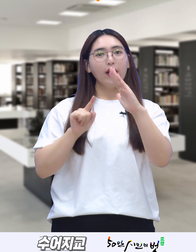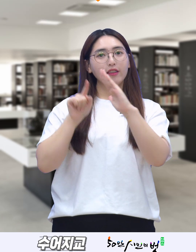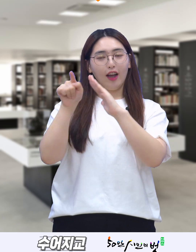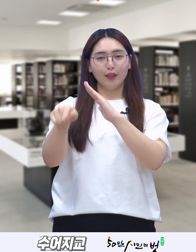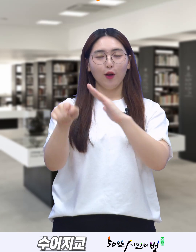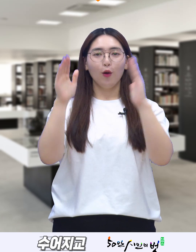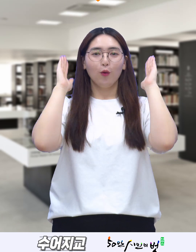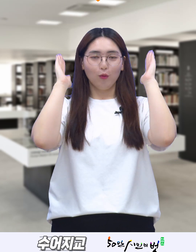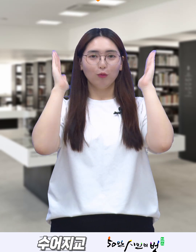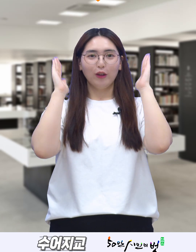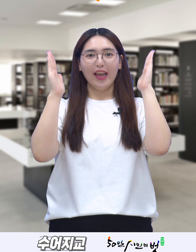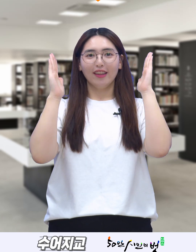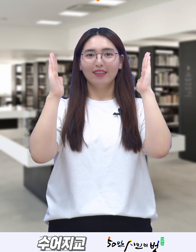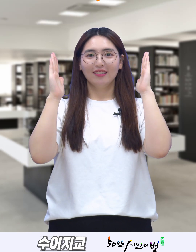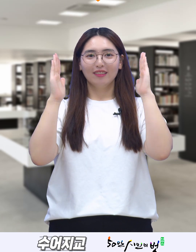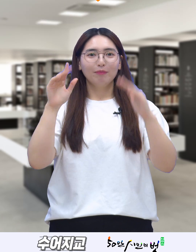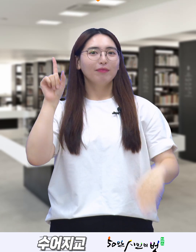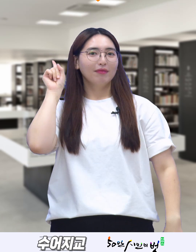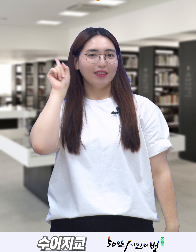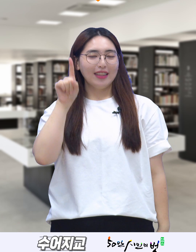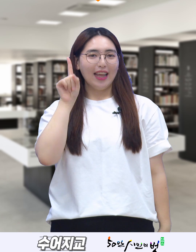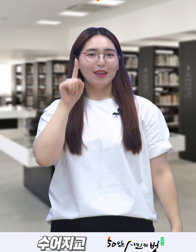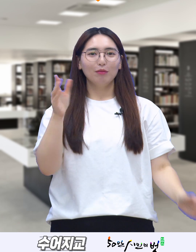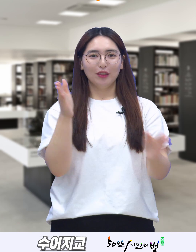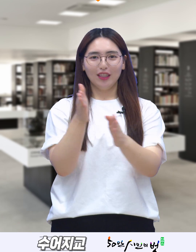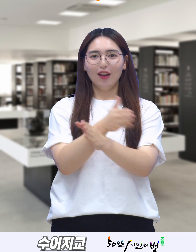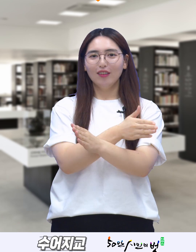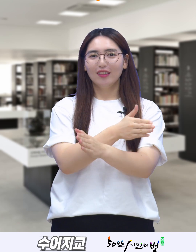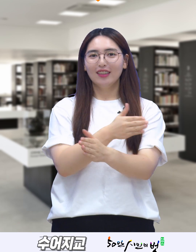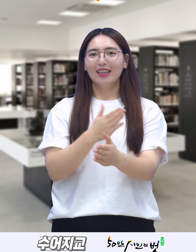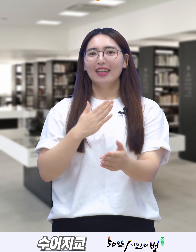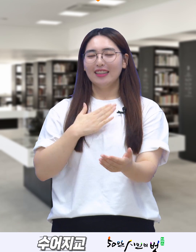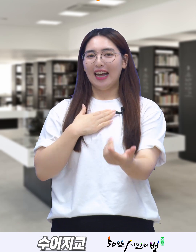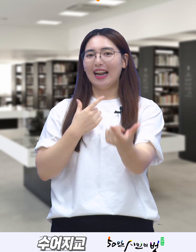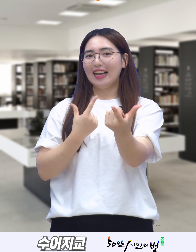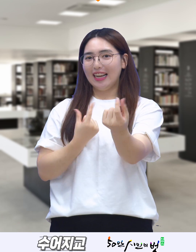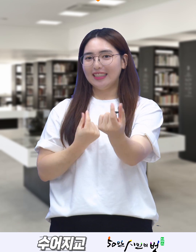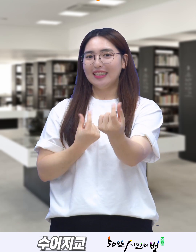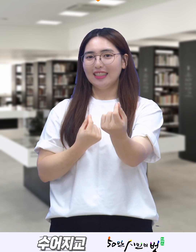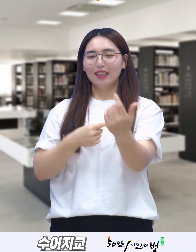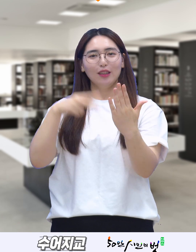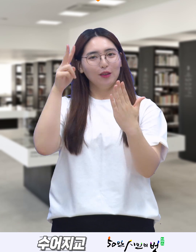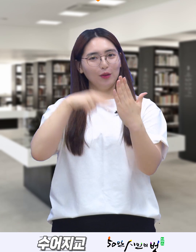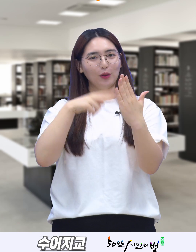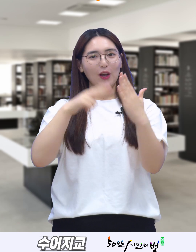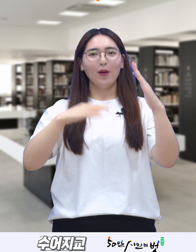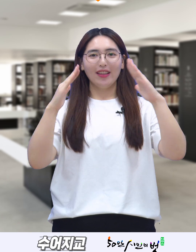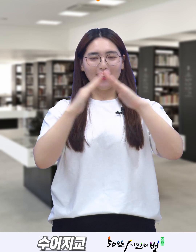도서관 가서 공부해. 내일부터 나랑 같이 도서관